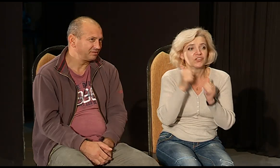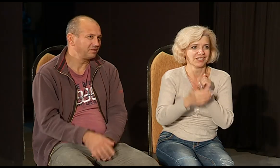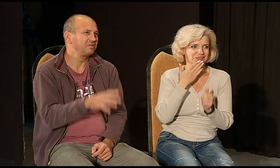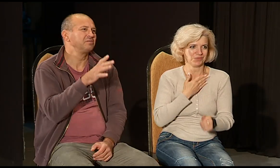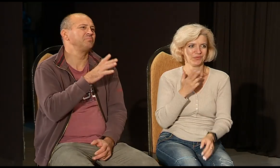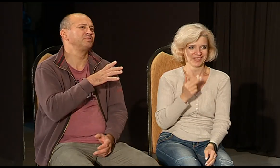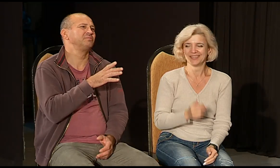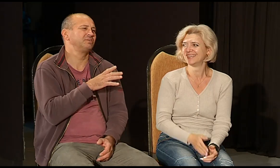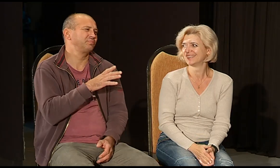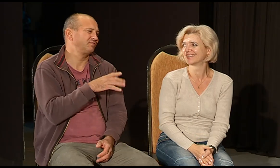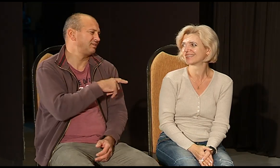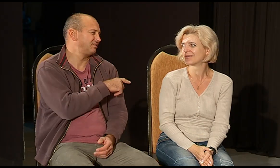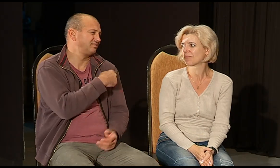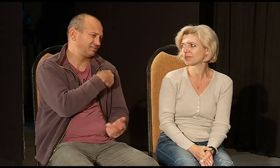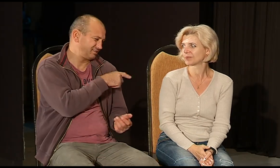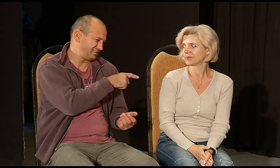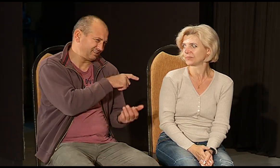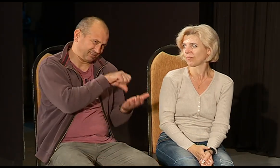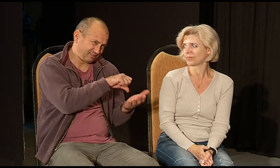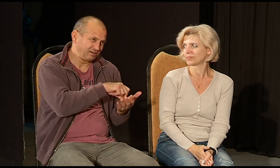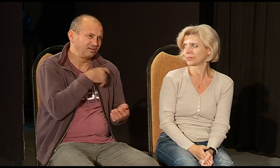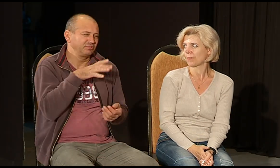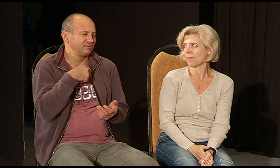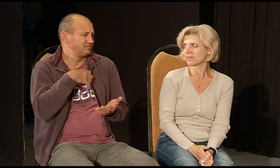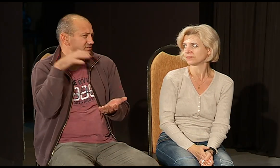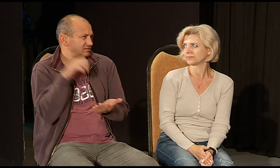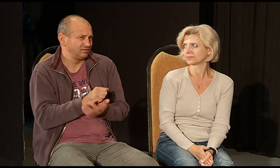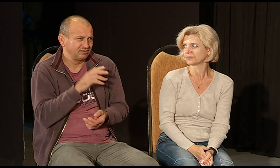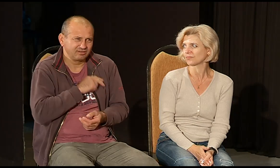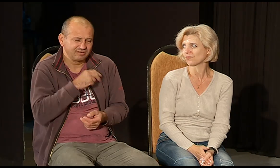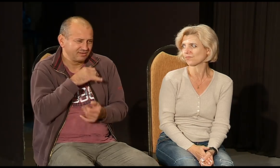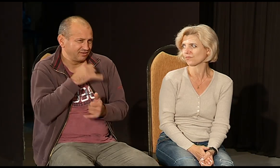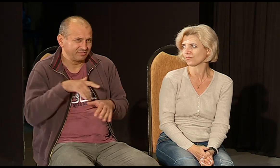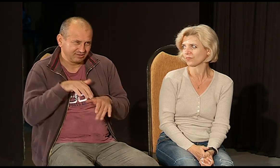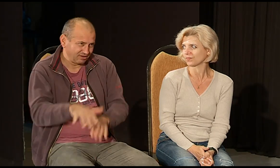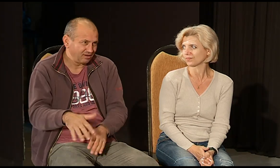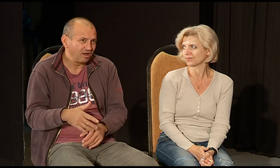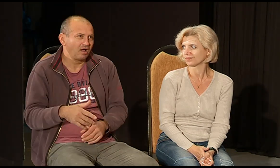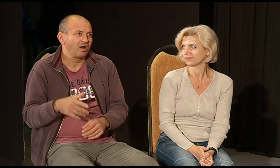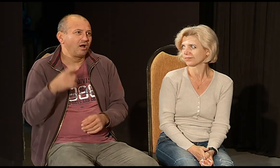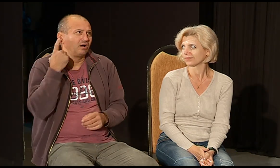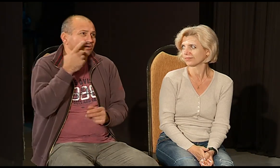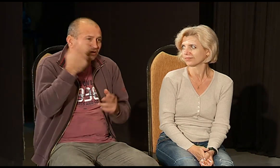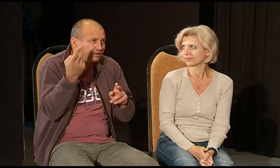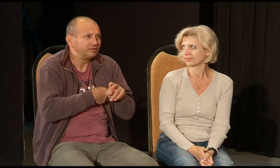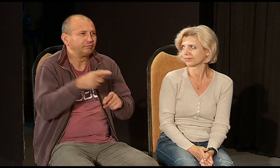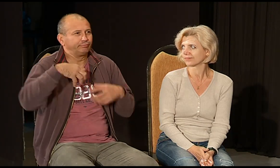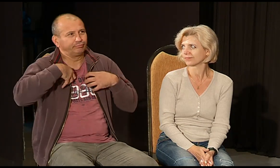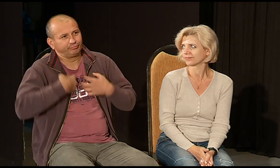întrebat preventiv, tu ești particip? Dar tu ești fii? Eu spuneam că nu pot, am de lucru, Ghenadie. Dar zic, ei, dar fără tine noi